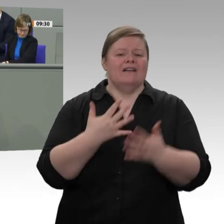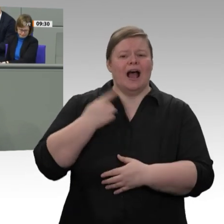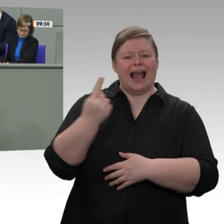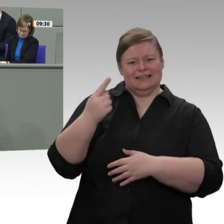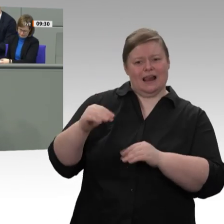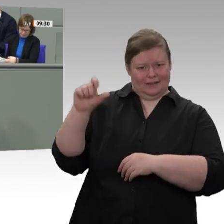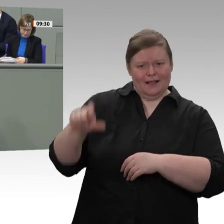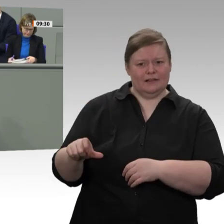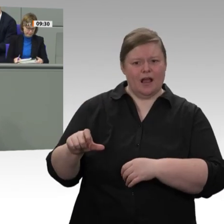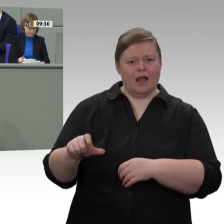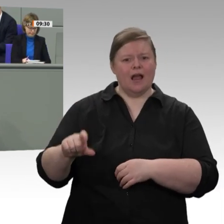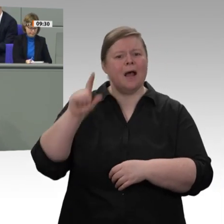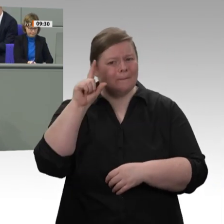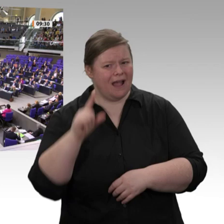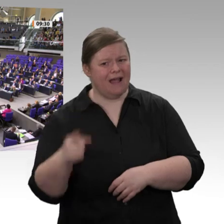Komplize.